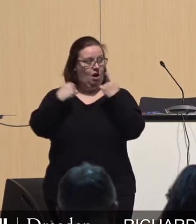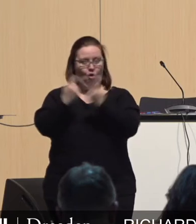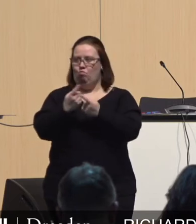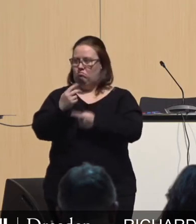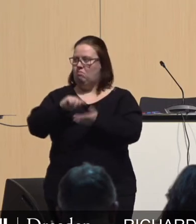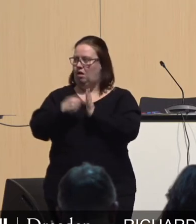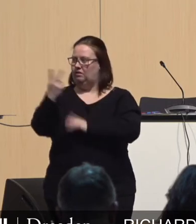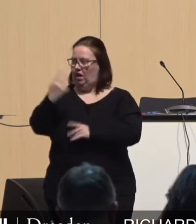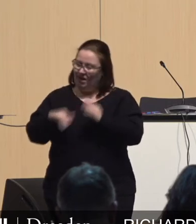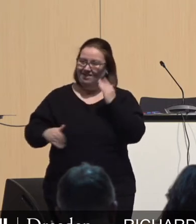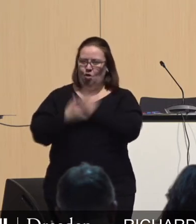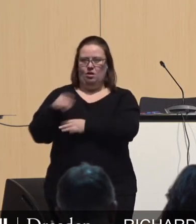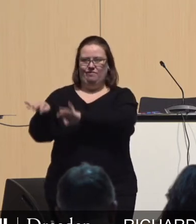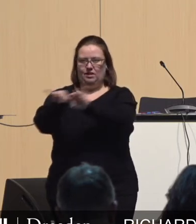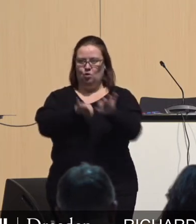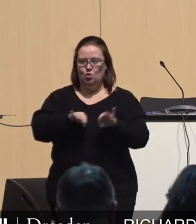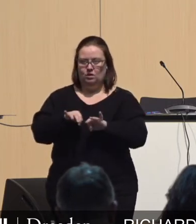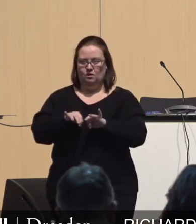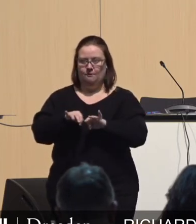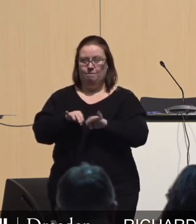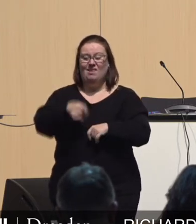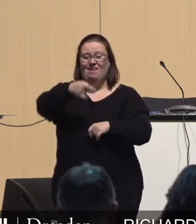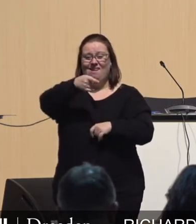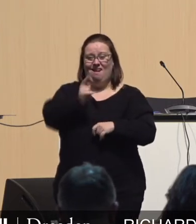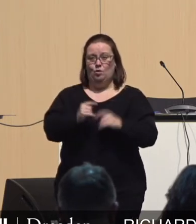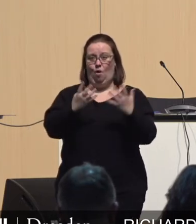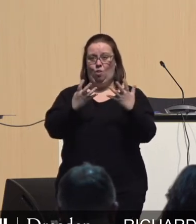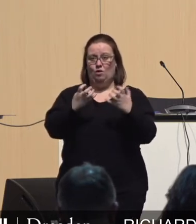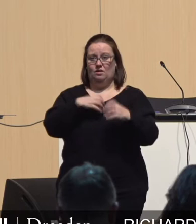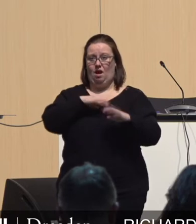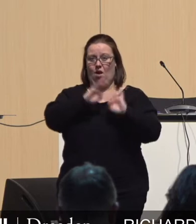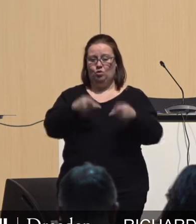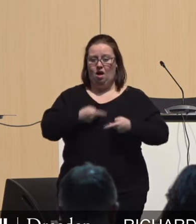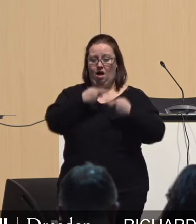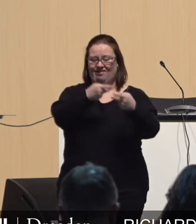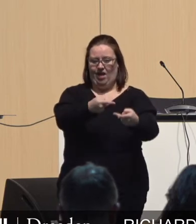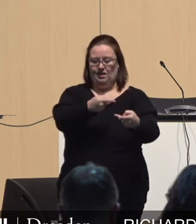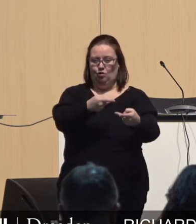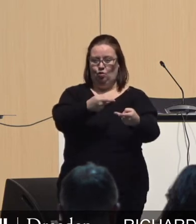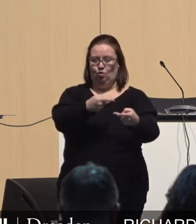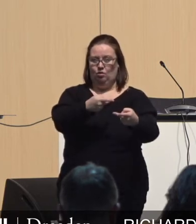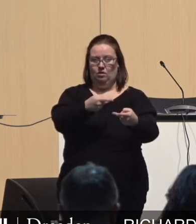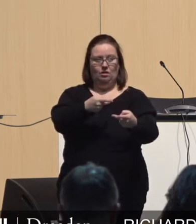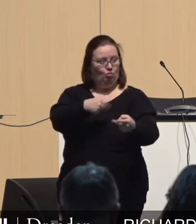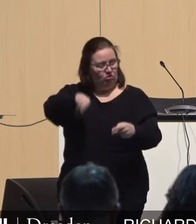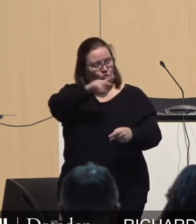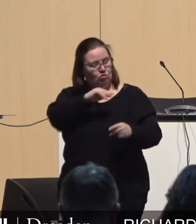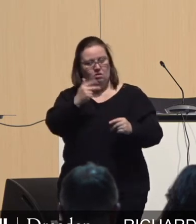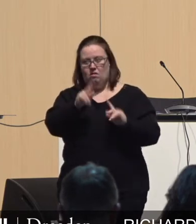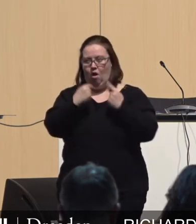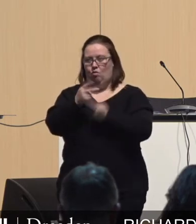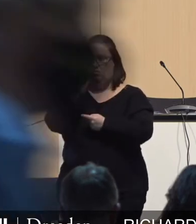heute zusammenkommen. Wir haben 190 Krankenhauseinweisungen. Das ist beinahe dreimal der Raum, wie wir hier